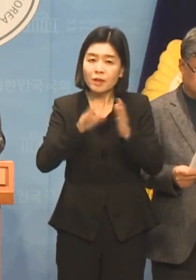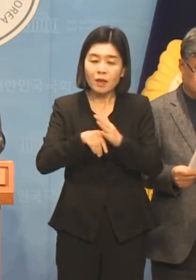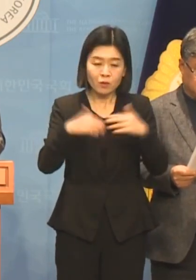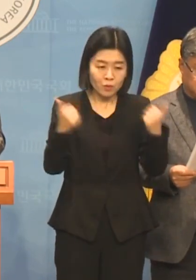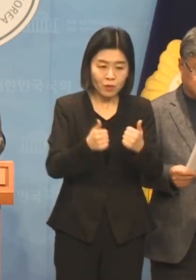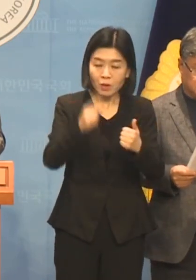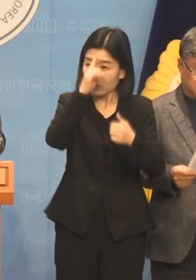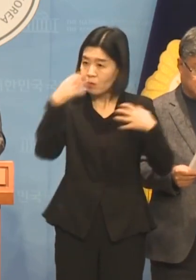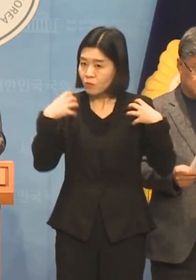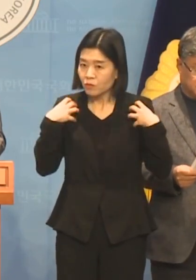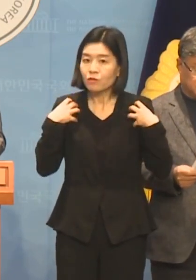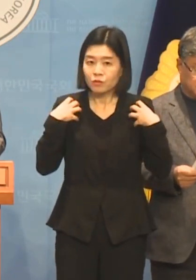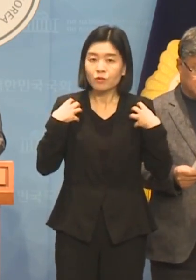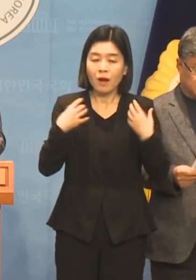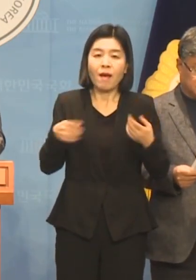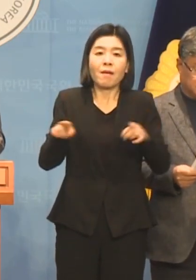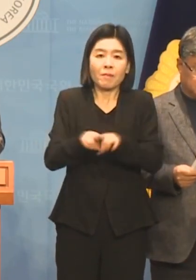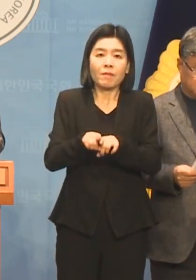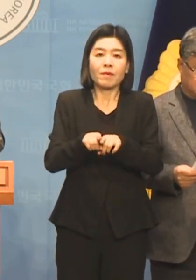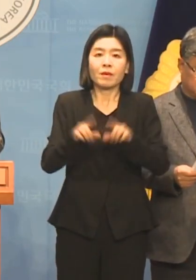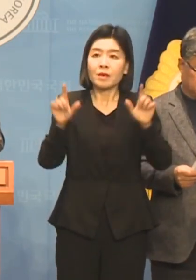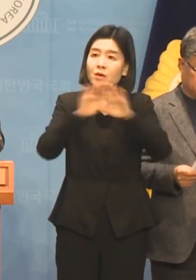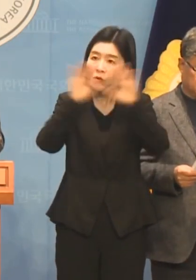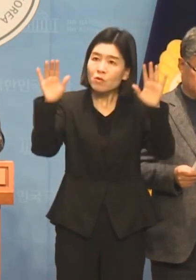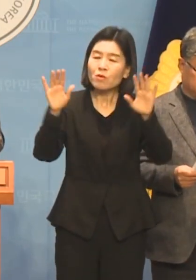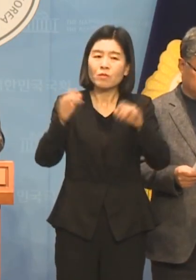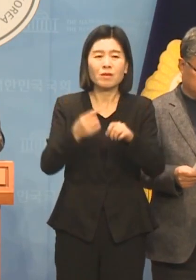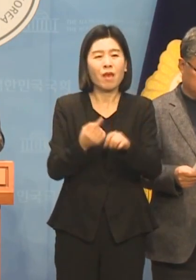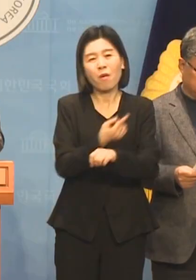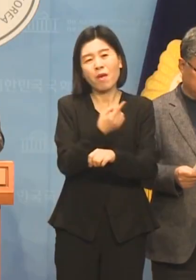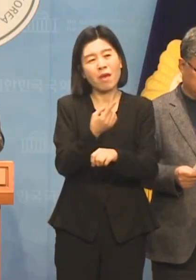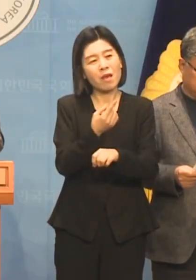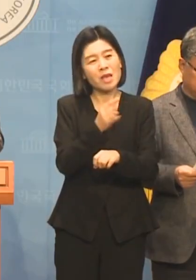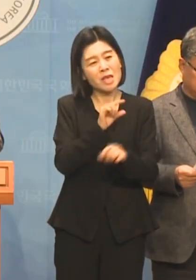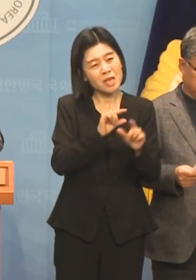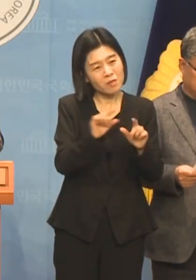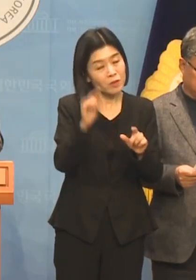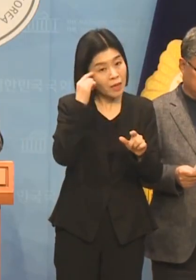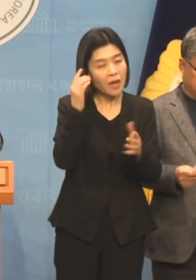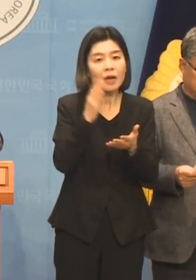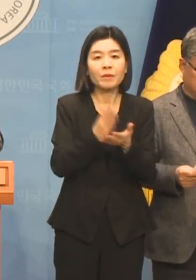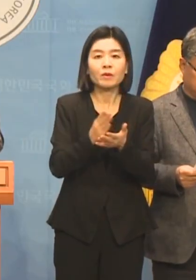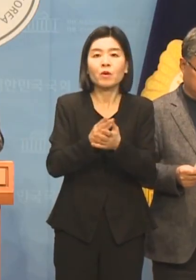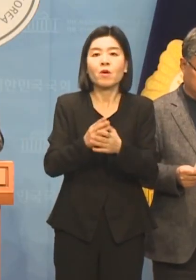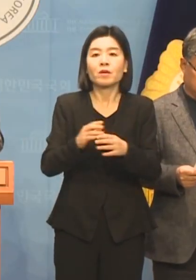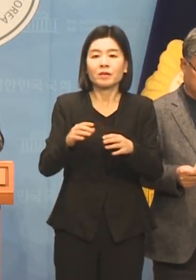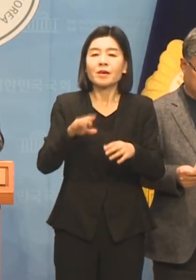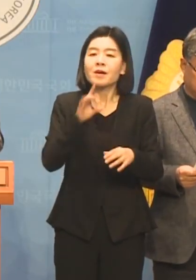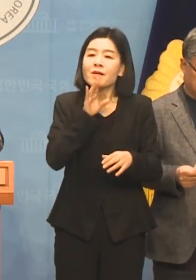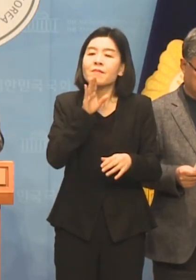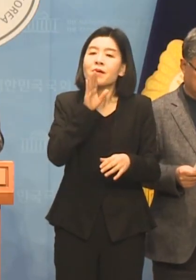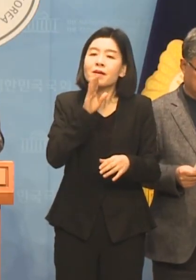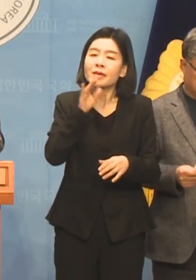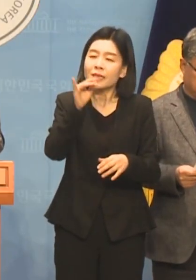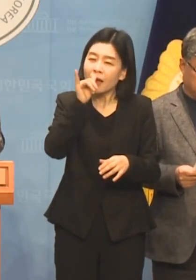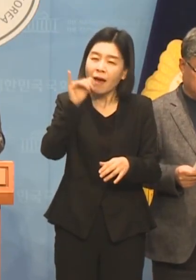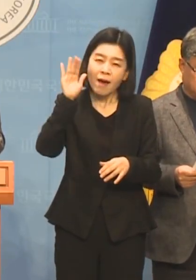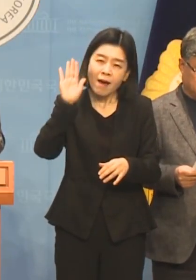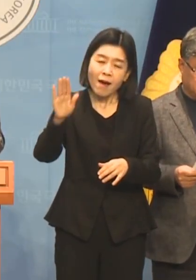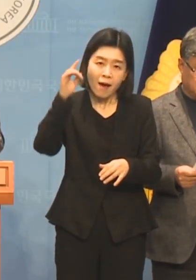정부가 기후재난을 예외가 아닌 전제로 두고 모든 정책과 예산을 다시 설계할